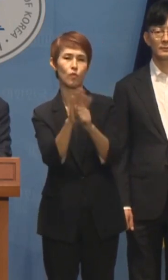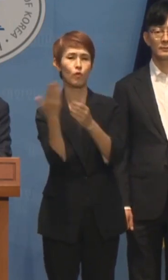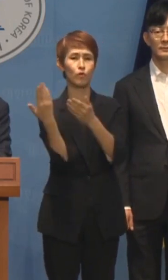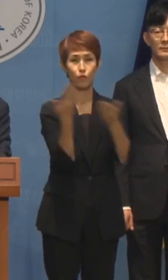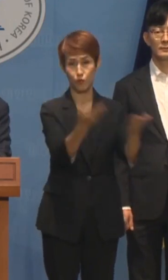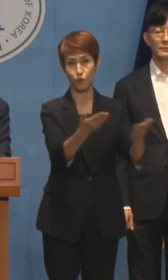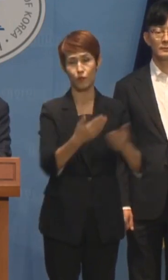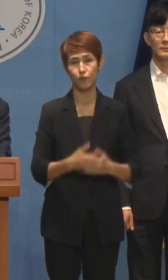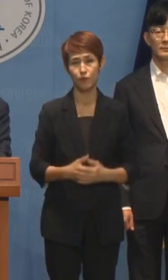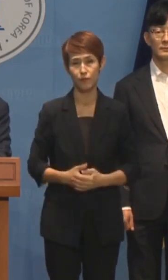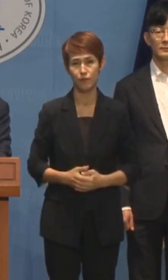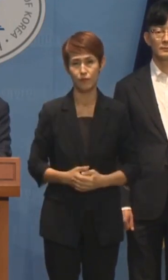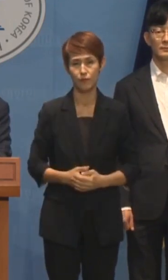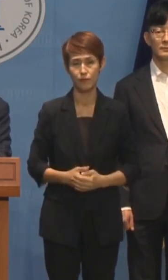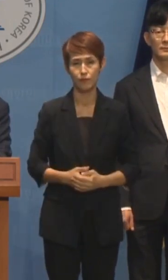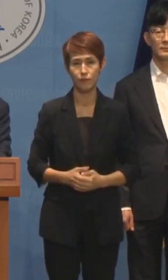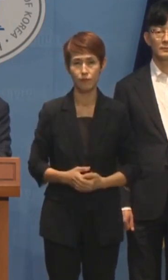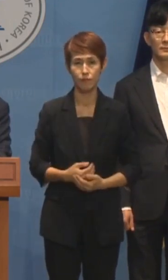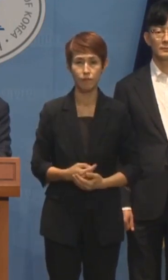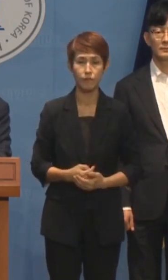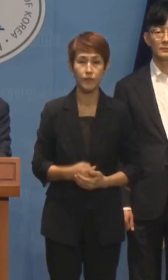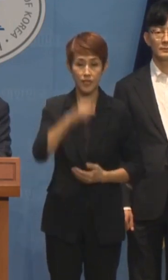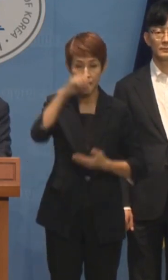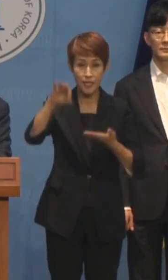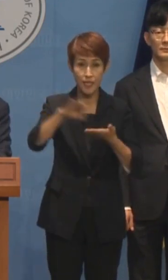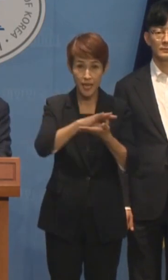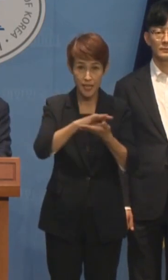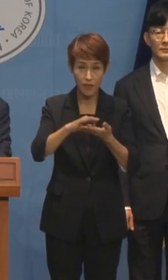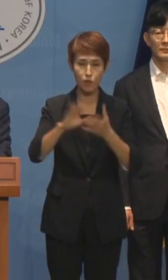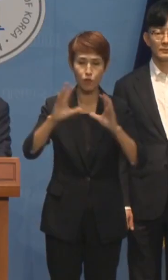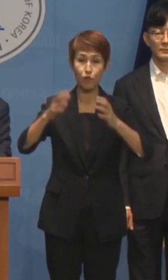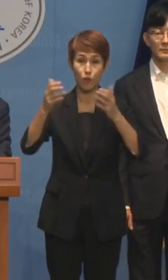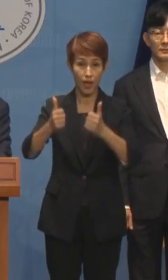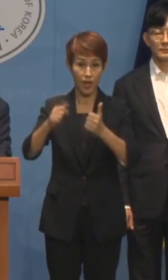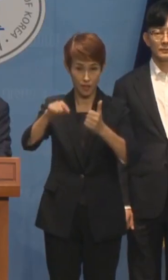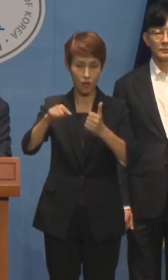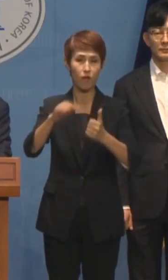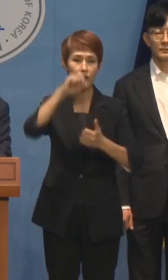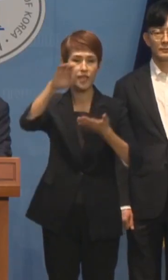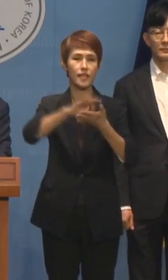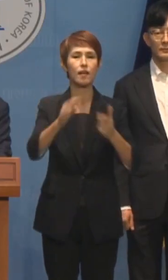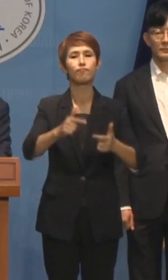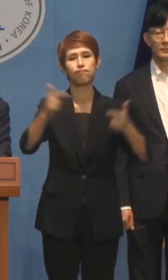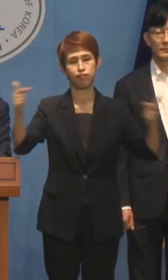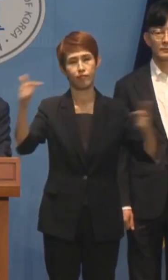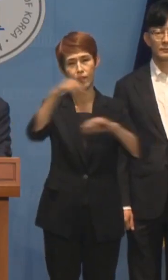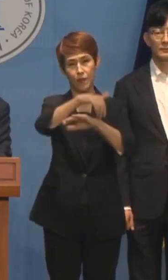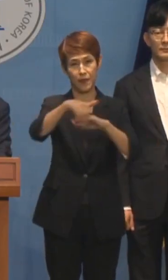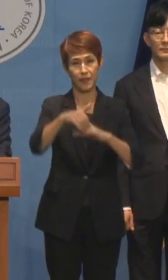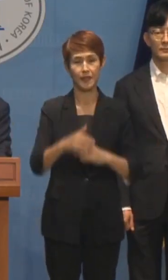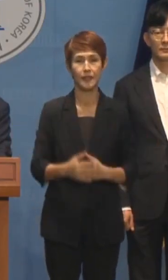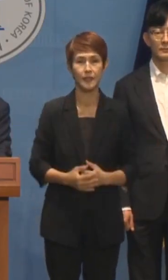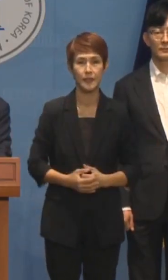체계를 확립하고 관련 예산을 국회에서 증액하도록 추진하겠습니다.